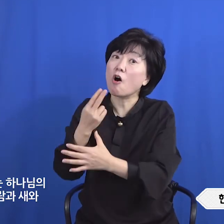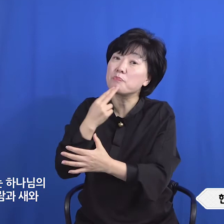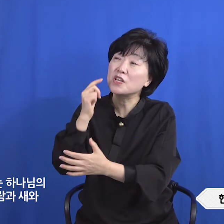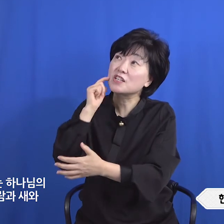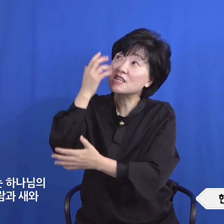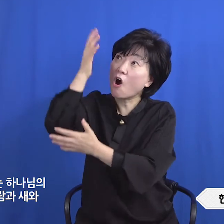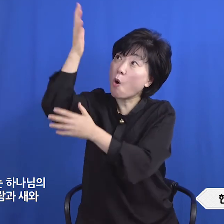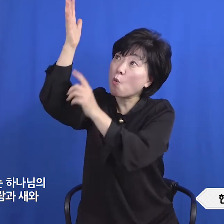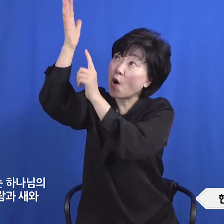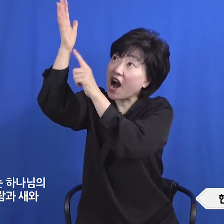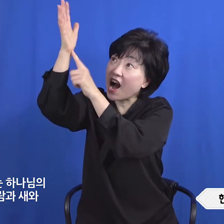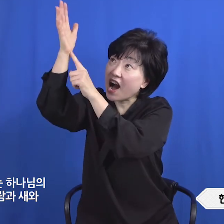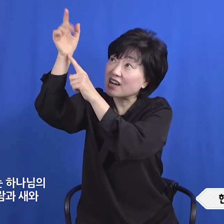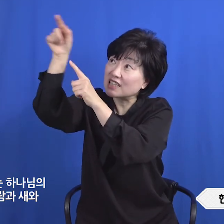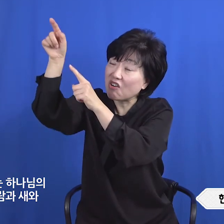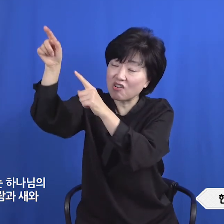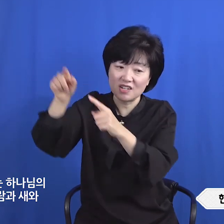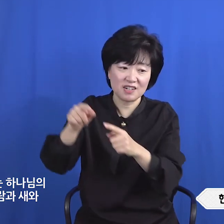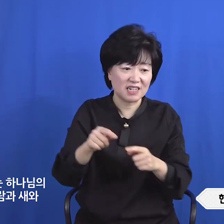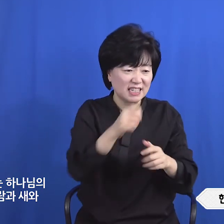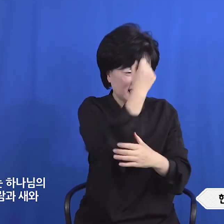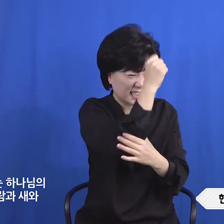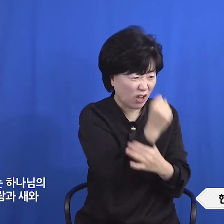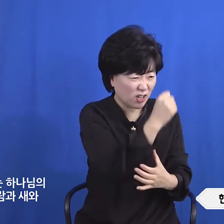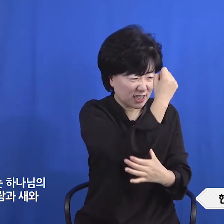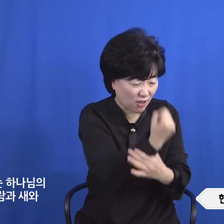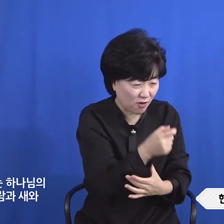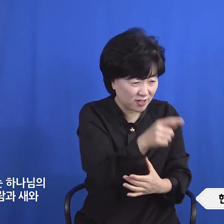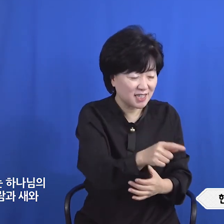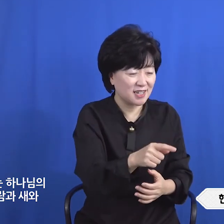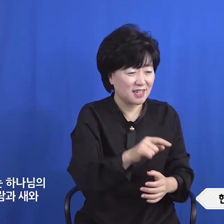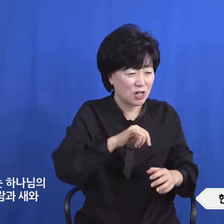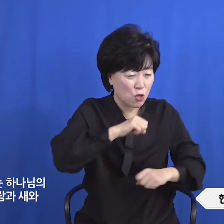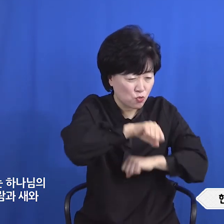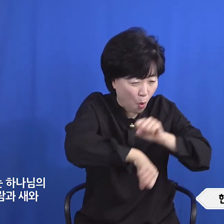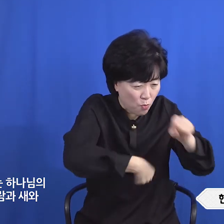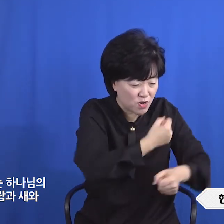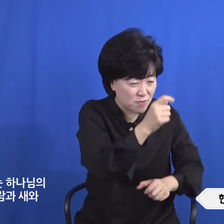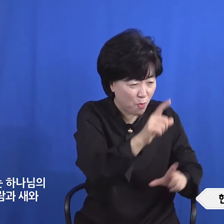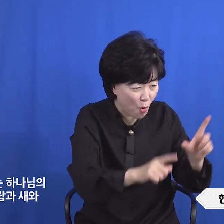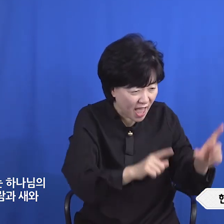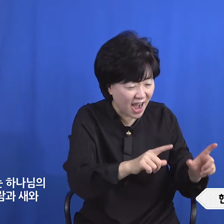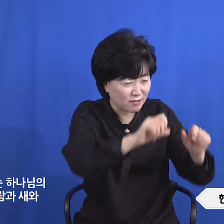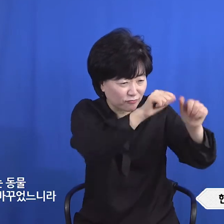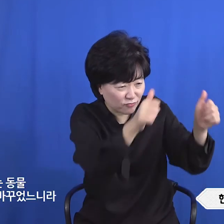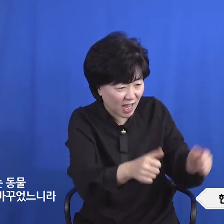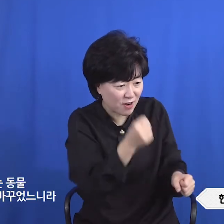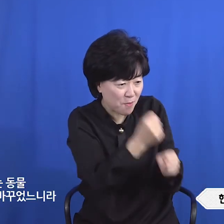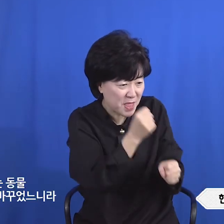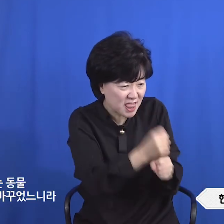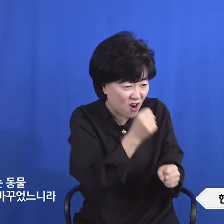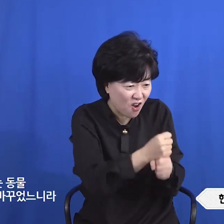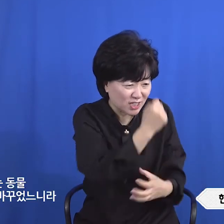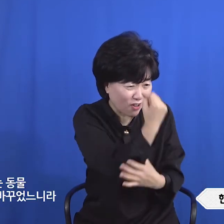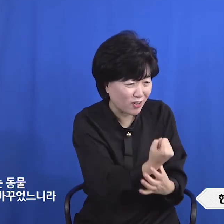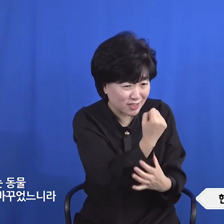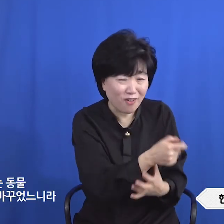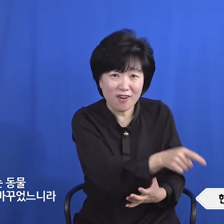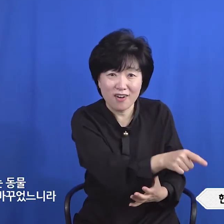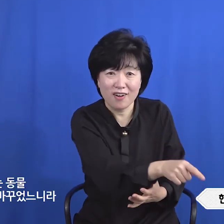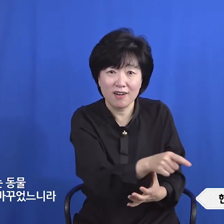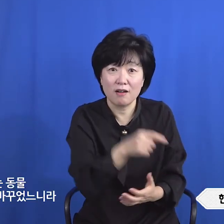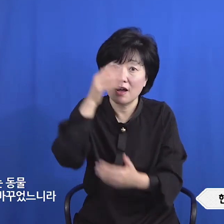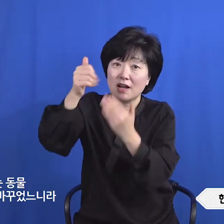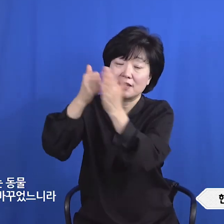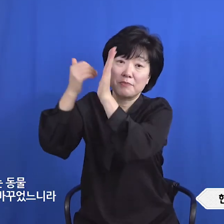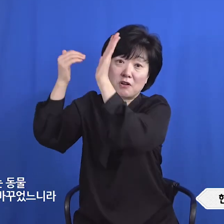짐승과 기어다니는 동물 모양의 우상으로 바꾸었느니라. 이게 문제지요. 하나님을